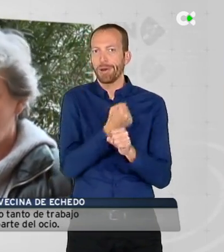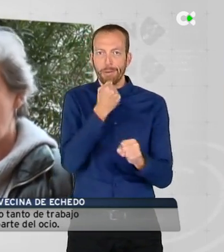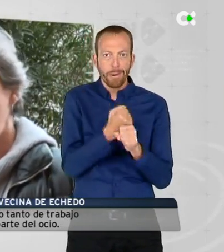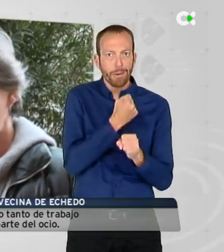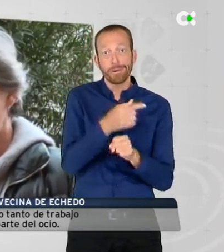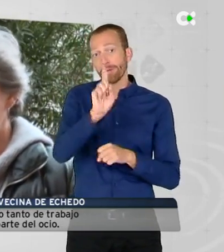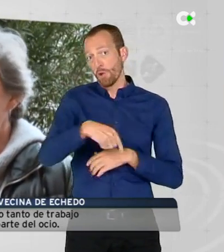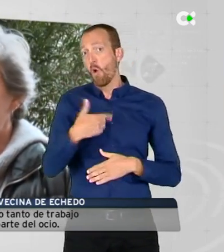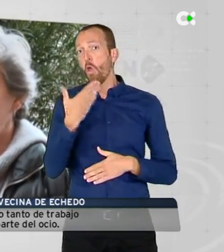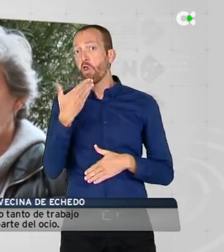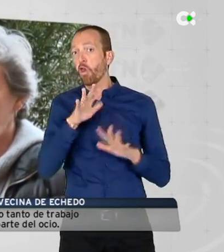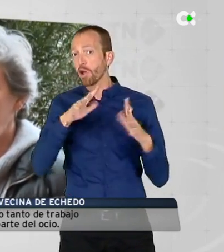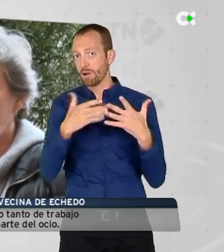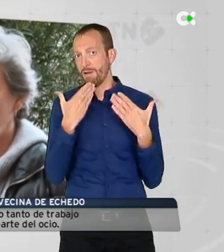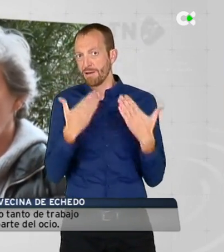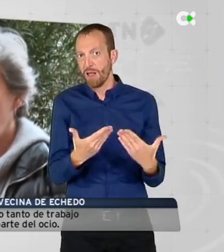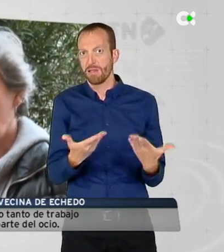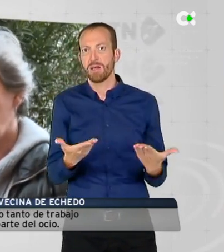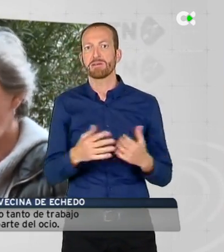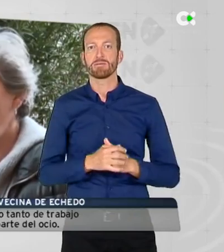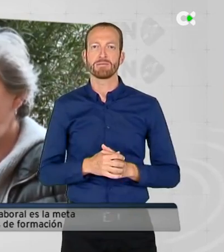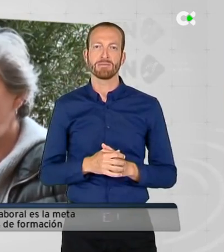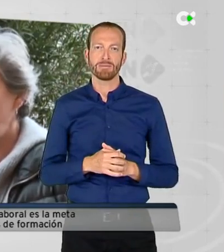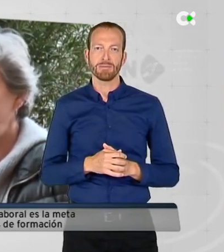tanto del trabajo como de la parte del ocio.